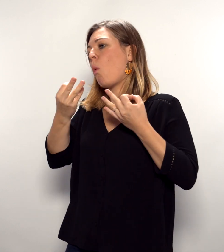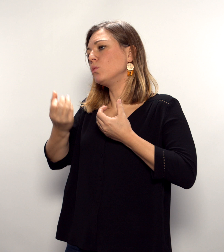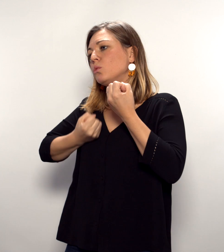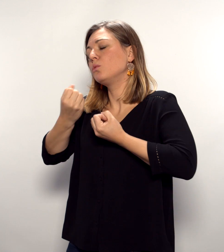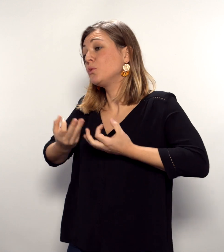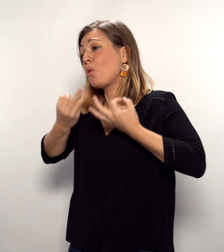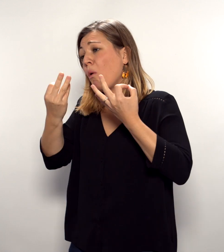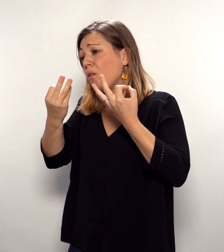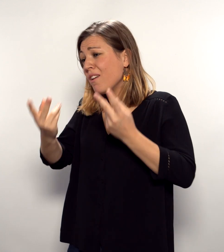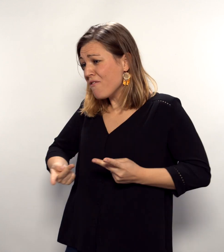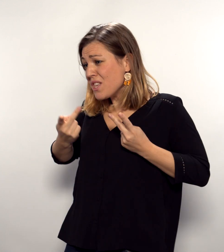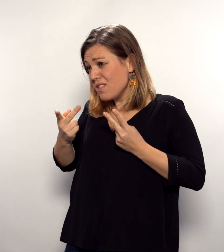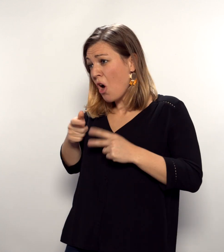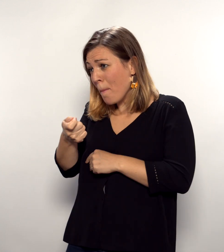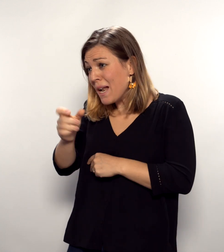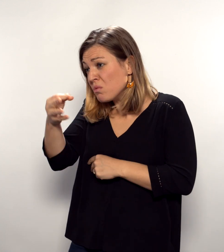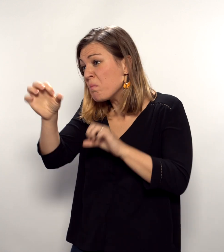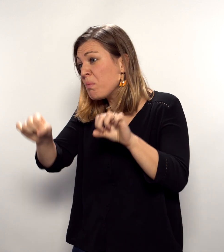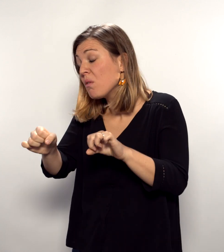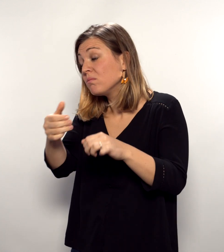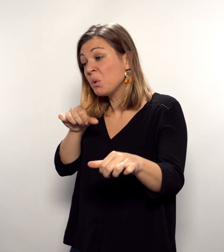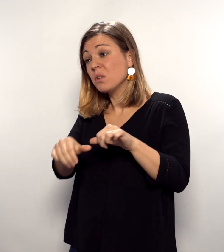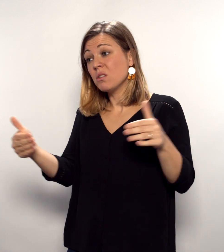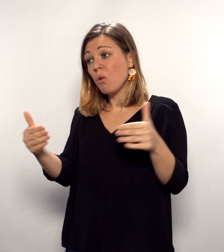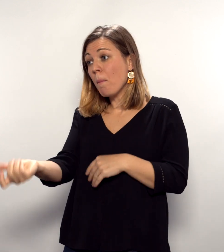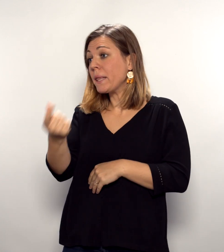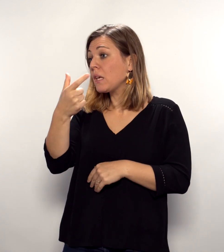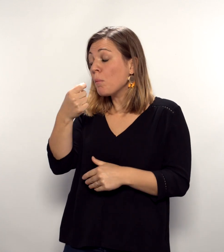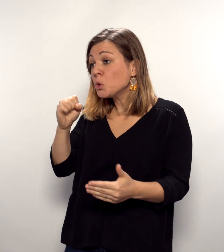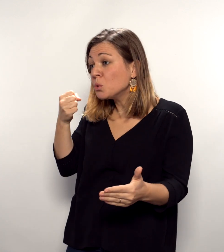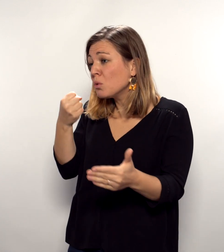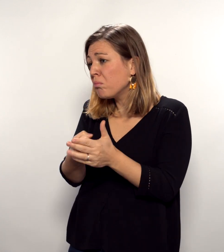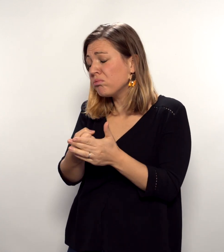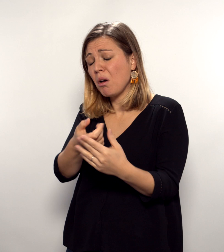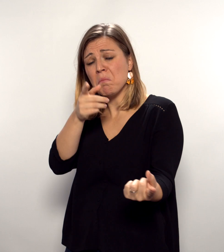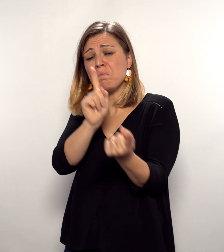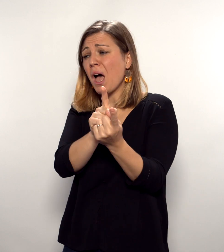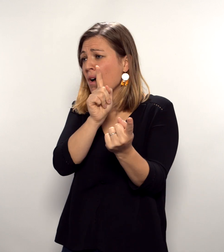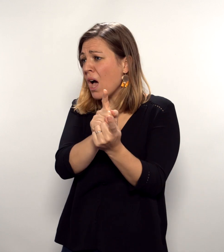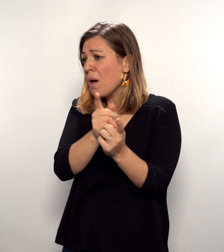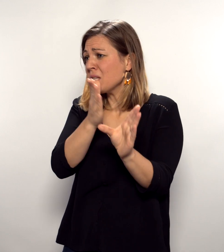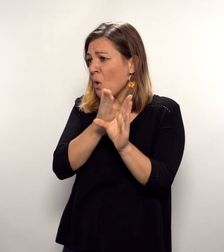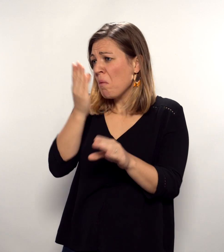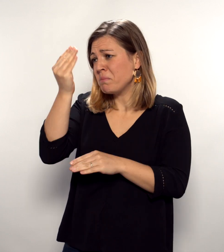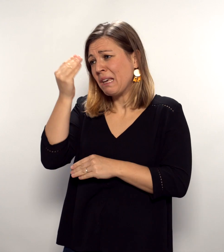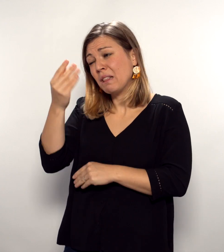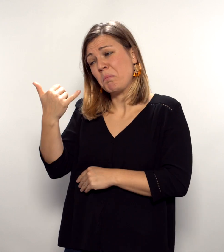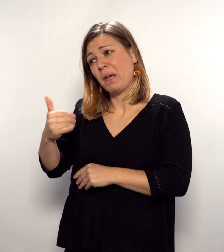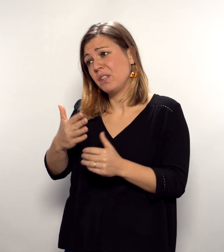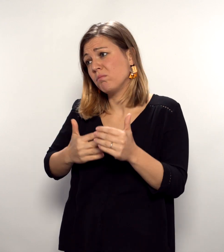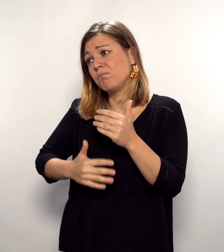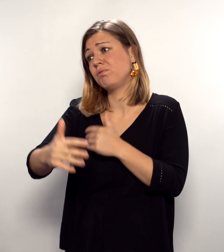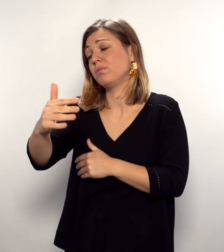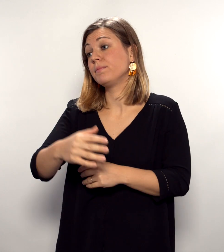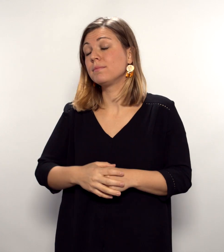grandes. Tu pourras faire ta vie normale, mais des médicaments, tu en prendras toute ta vie, et des consultations aussi. Alors,